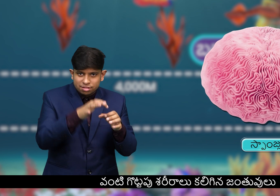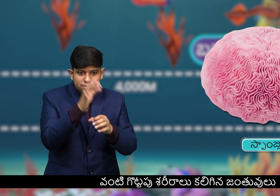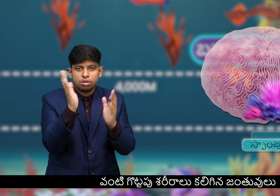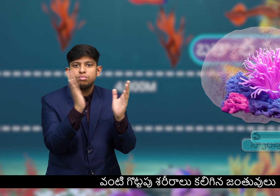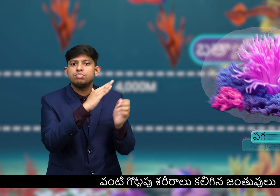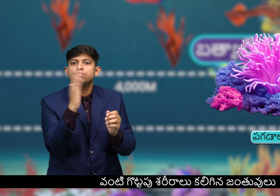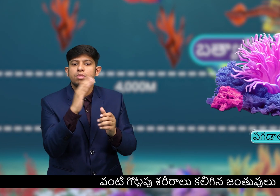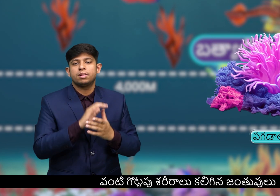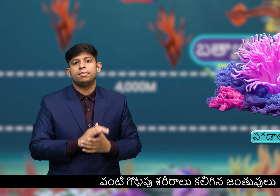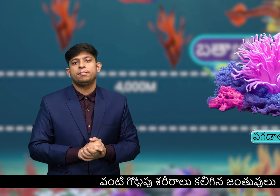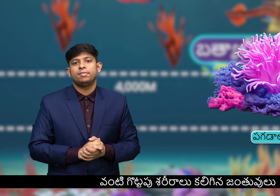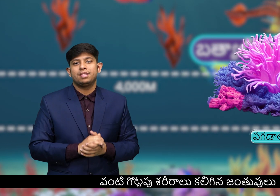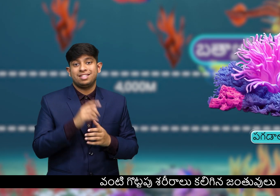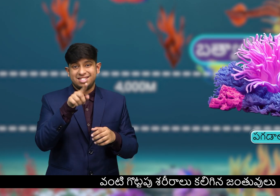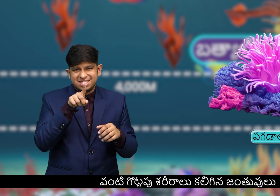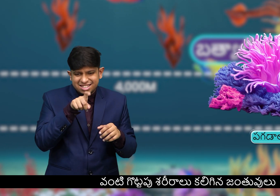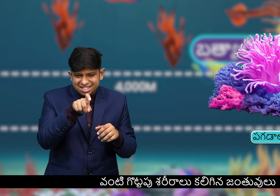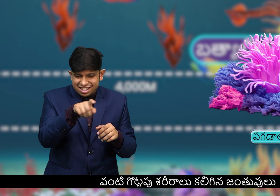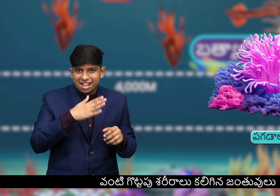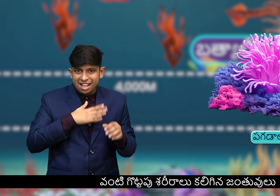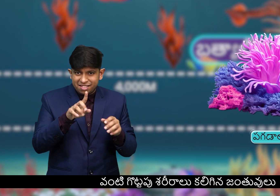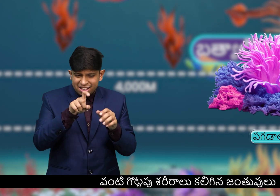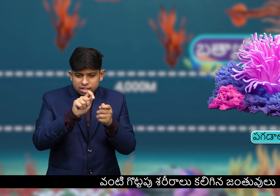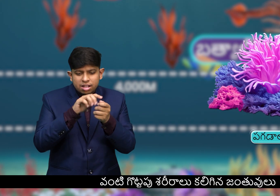వంటి గొట్టపు శరీరాలు కలిగిన జంతువులు